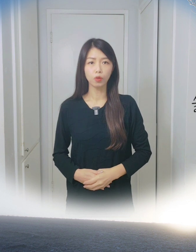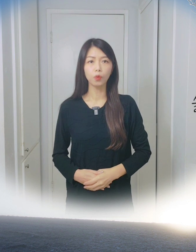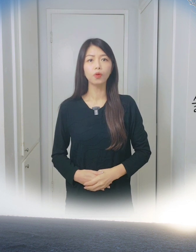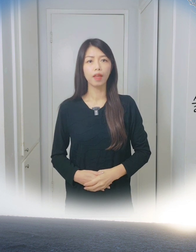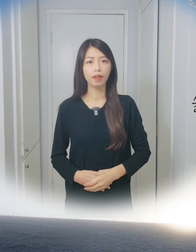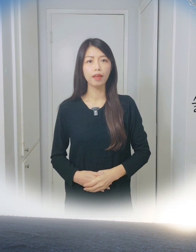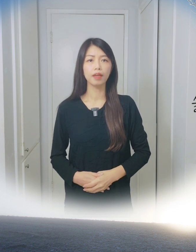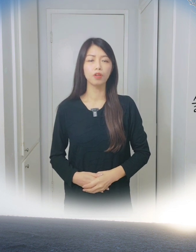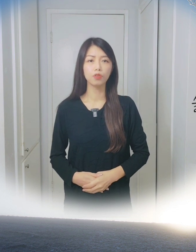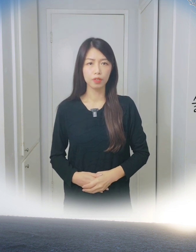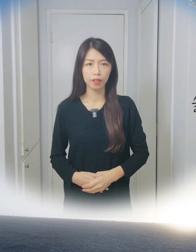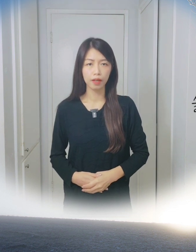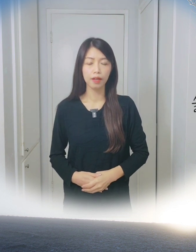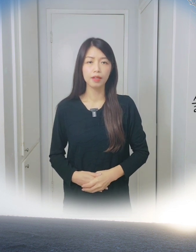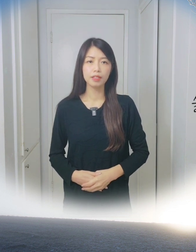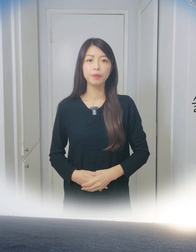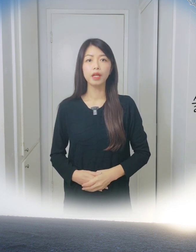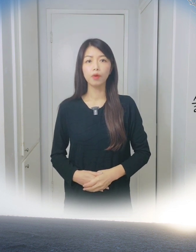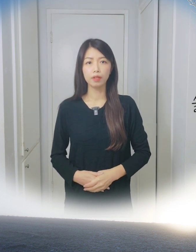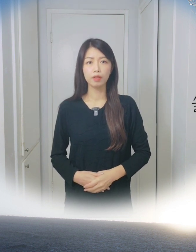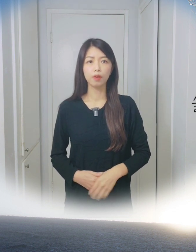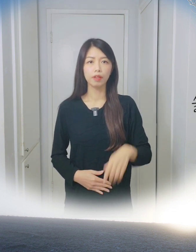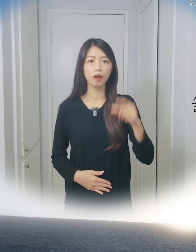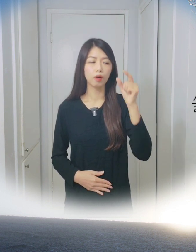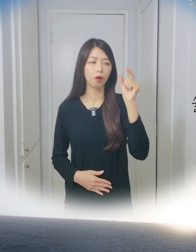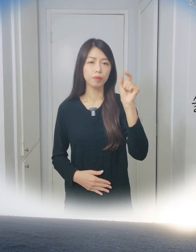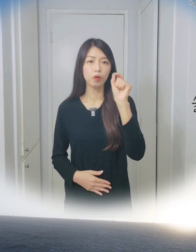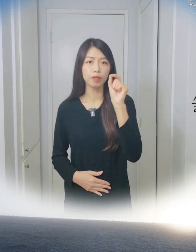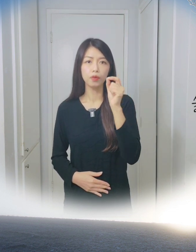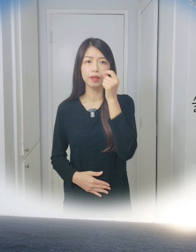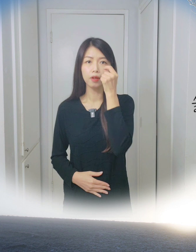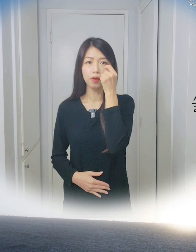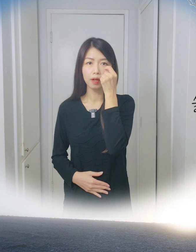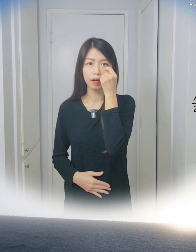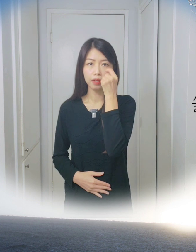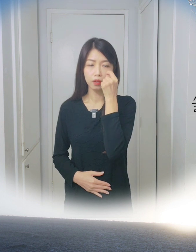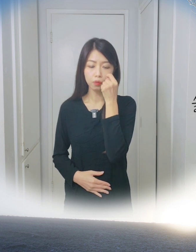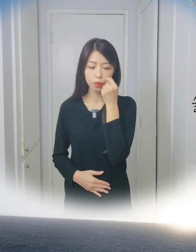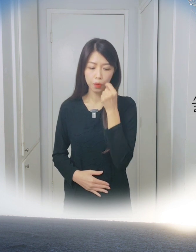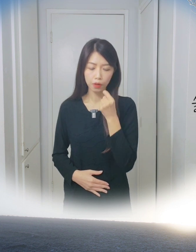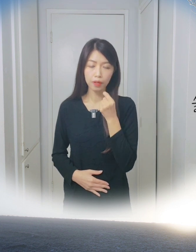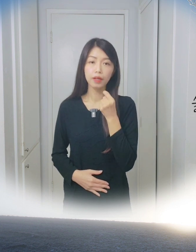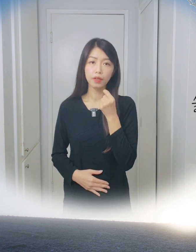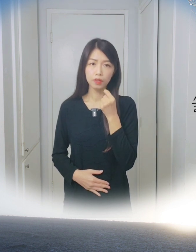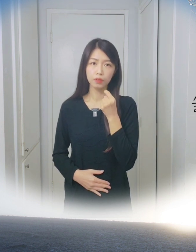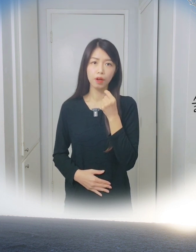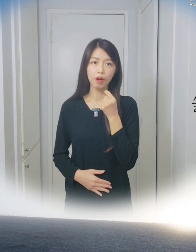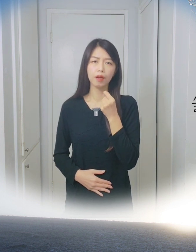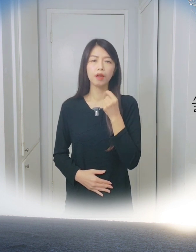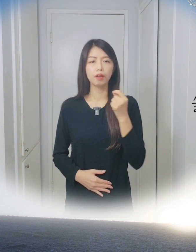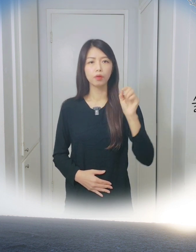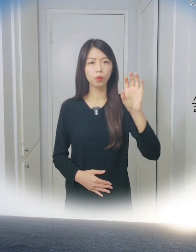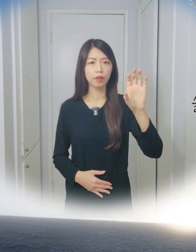슬픔을 거두고 내게 자유 주시네. 슬프다라고 하는 뜻의 수어는요. 엄지검지를 이용해서 아까 눈물 표현